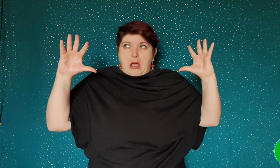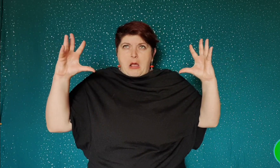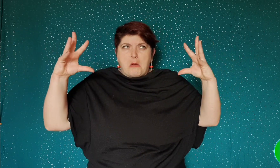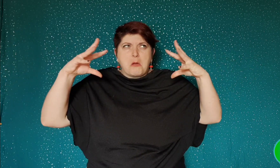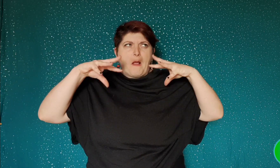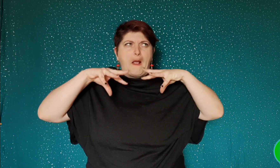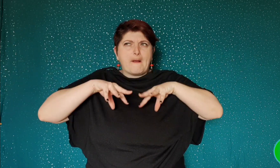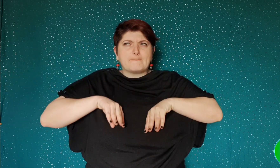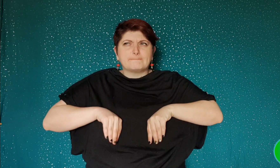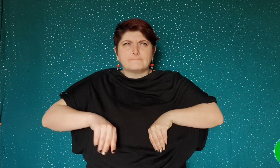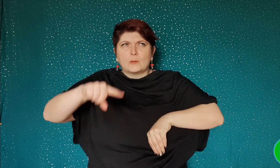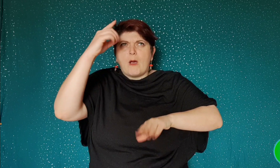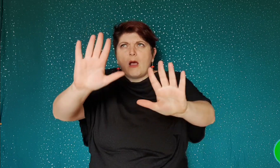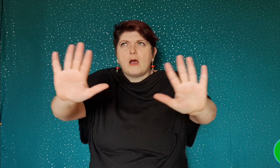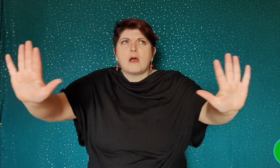Jusqu'à ce que je m'y habitue, dit grand-père.